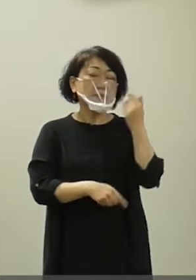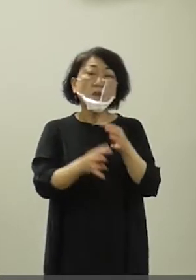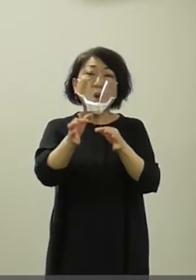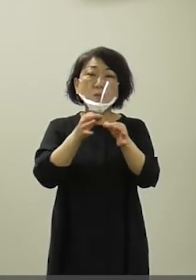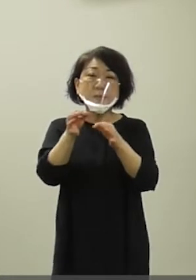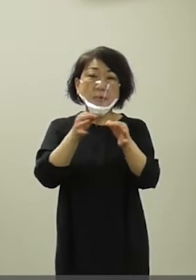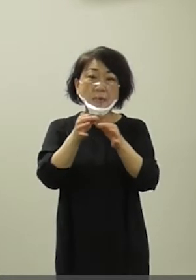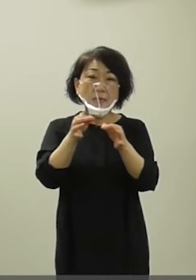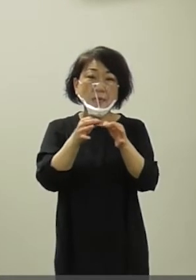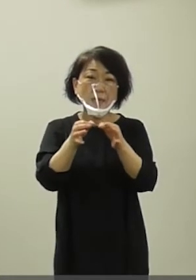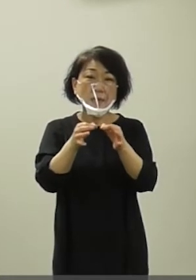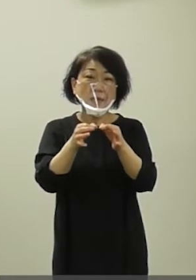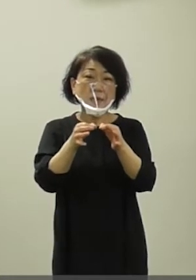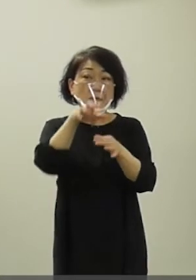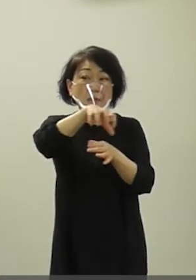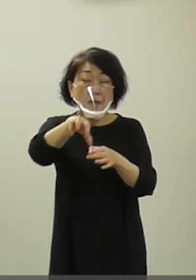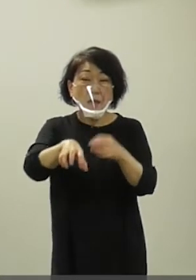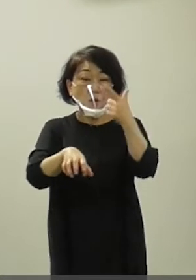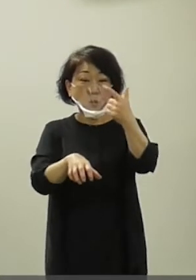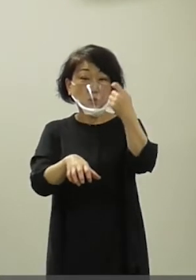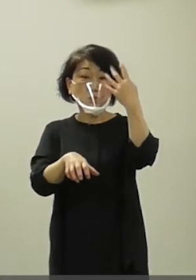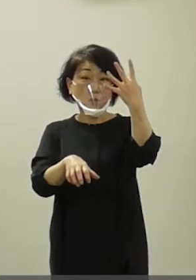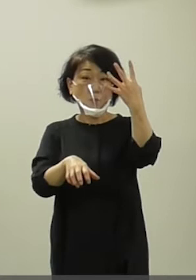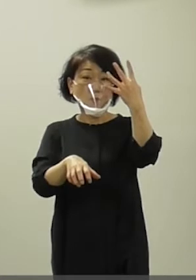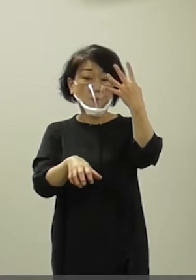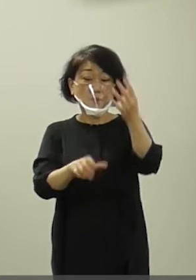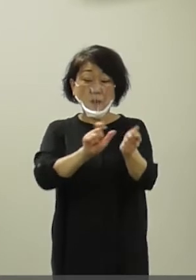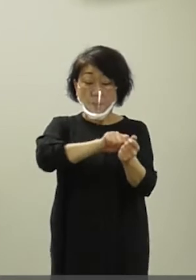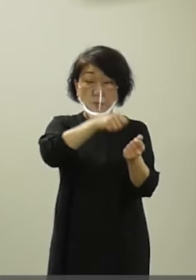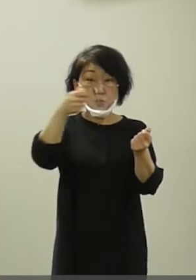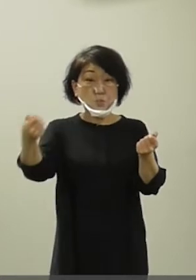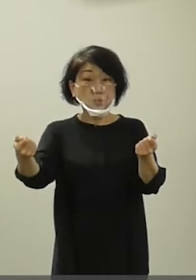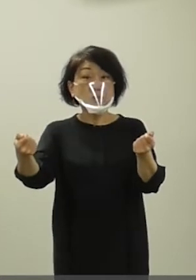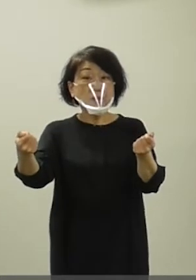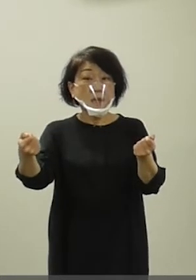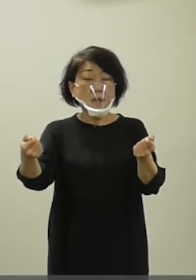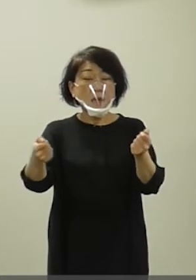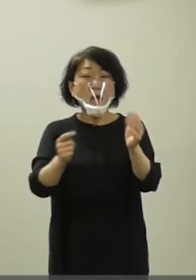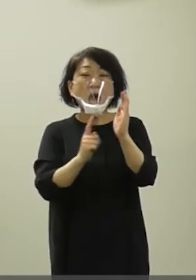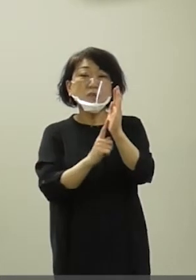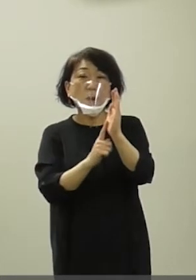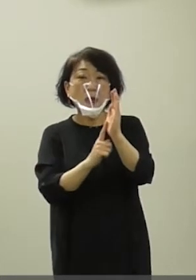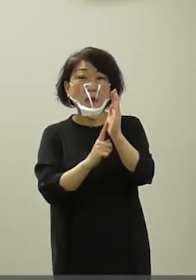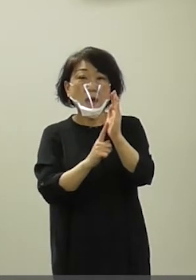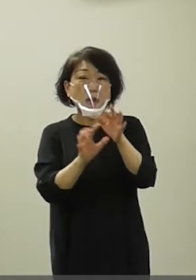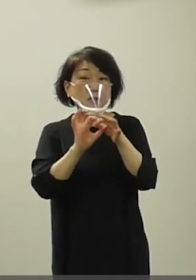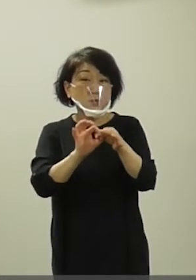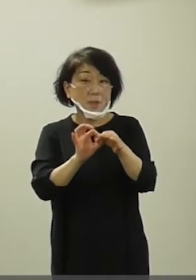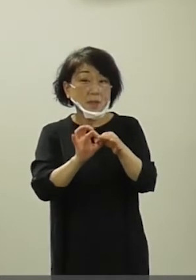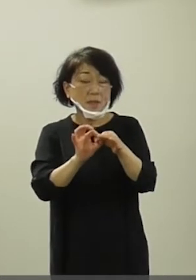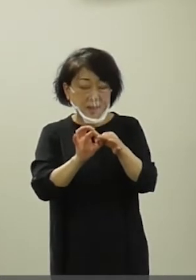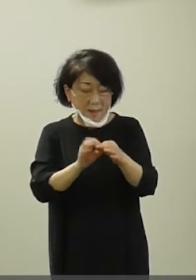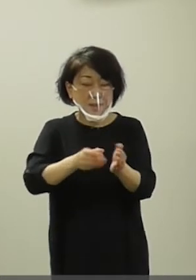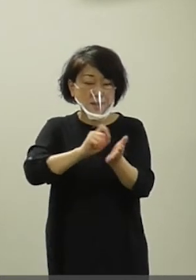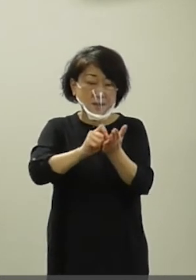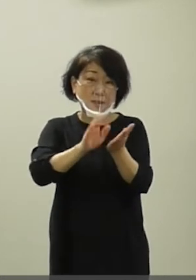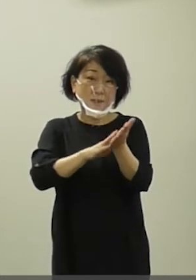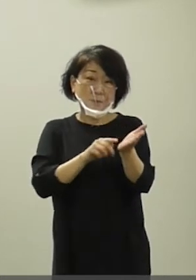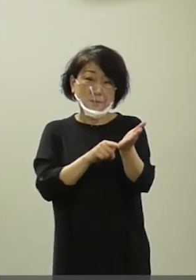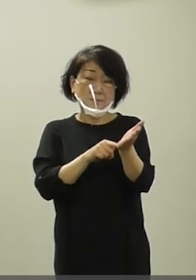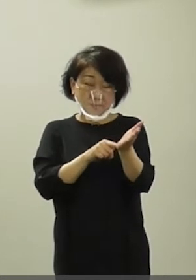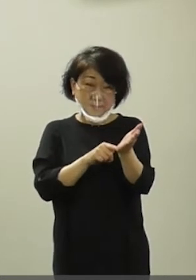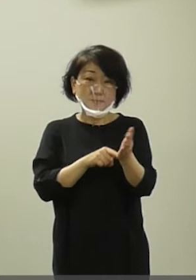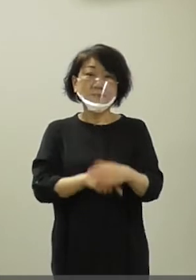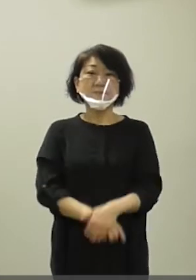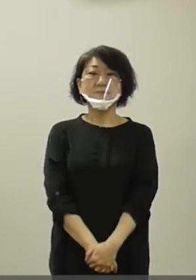いう数64台です阿部りますまだお肌についての内容が書いてあり